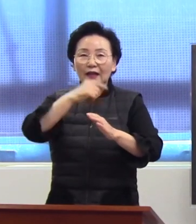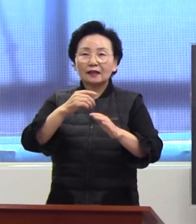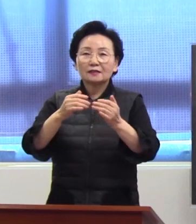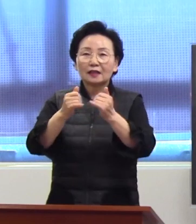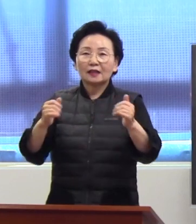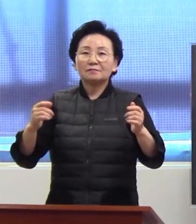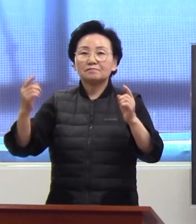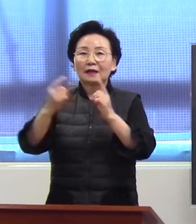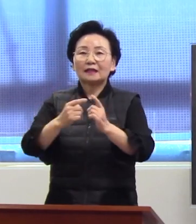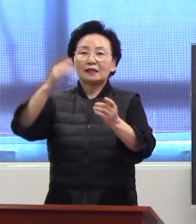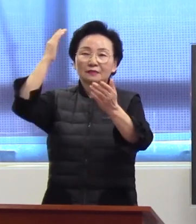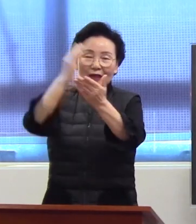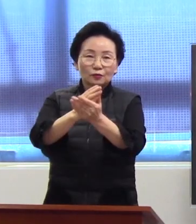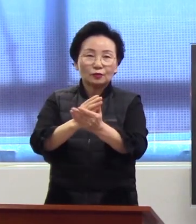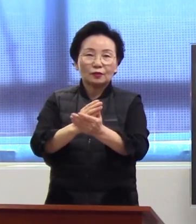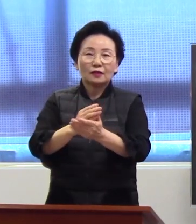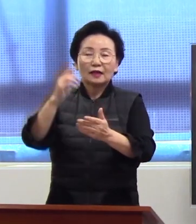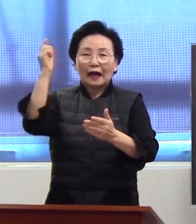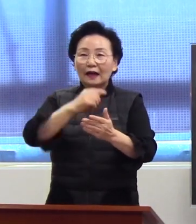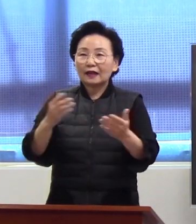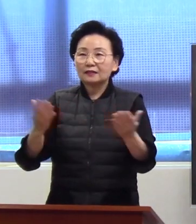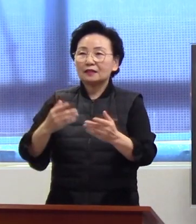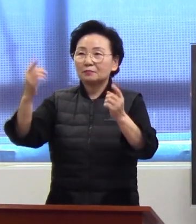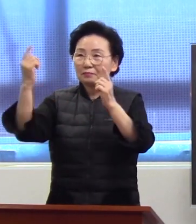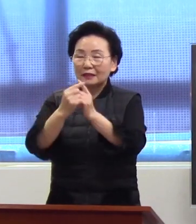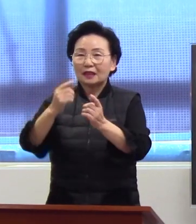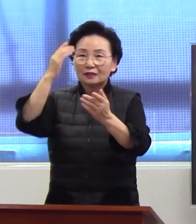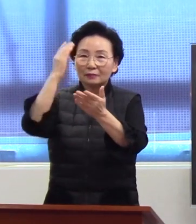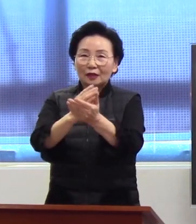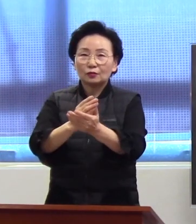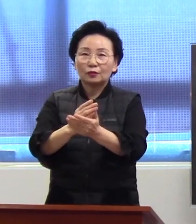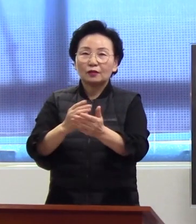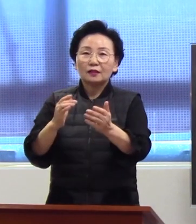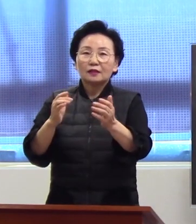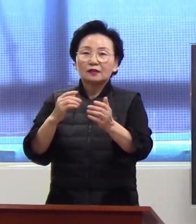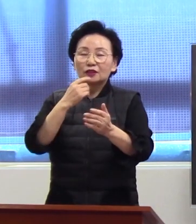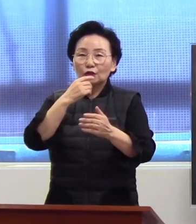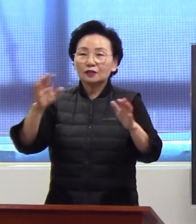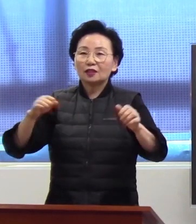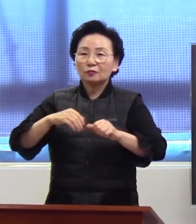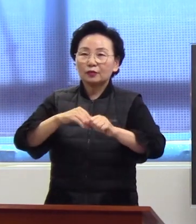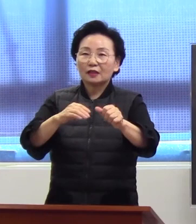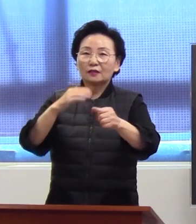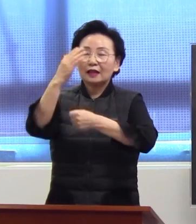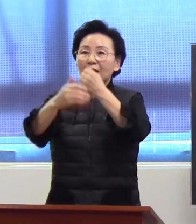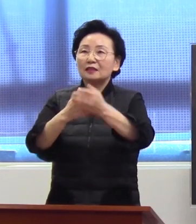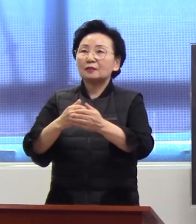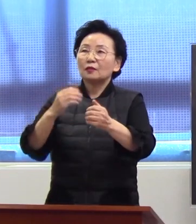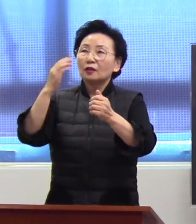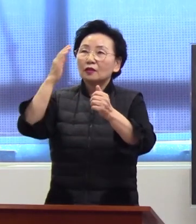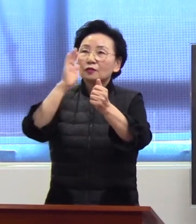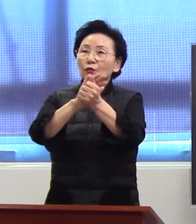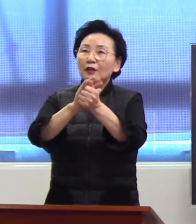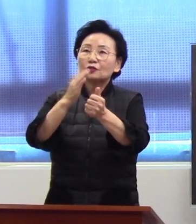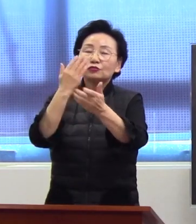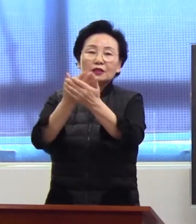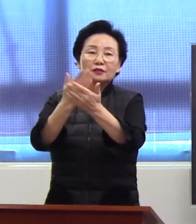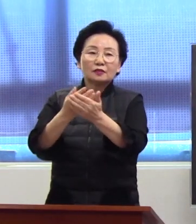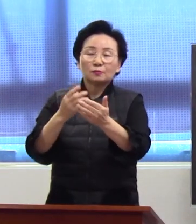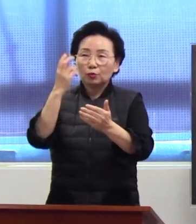악한 사람 만나지 말고, 악한 일 만나지 말고, 천사를 보내서 하나님 도와주세요,